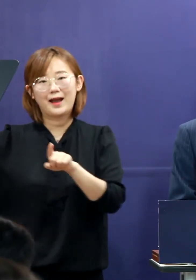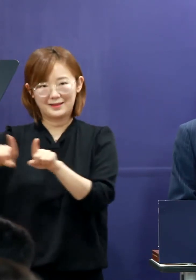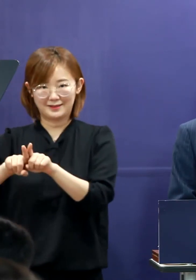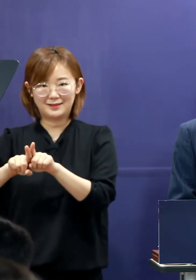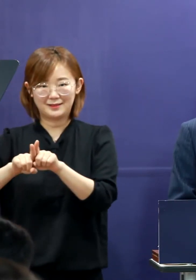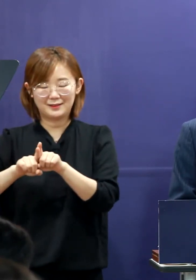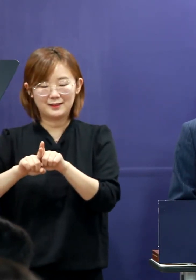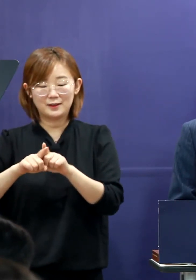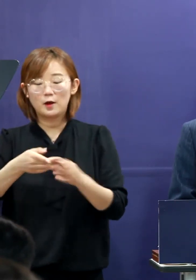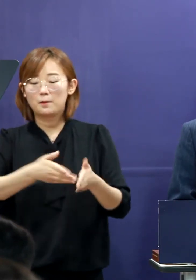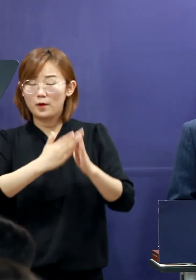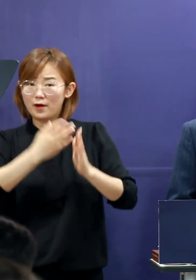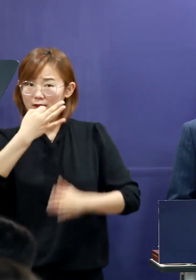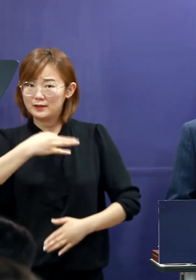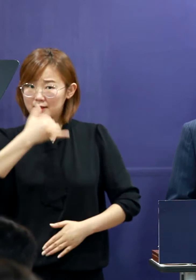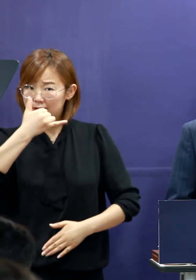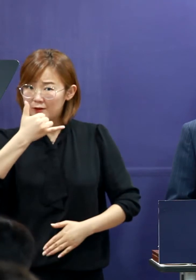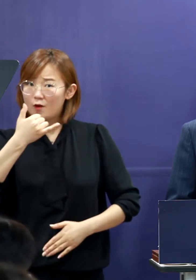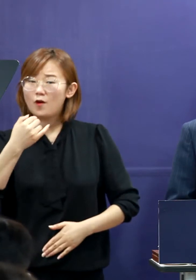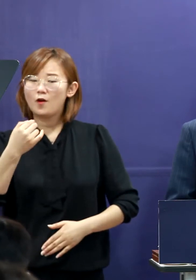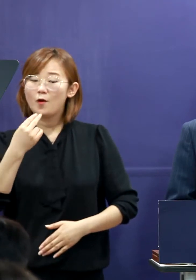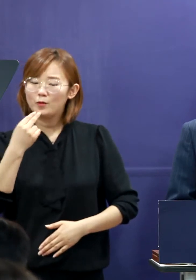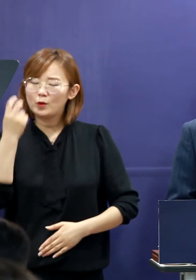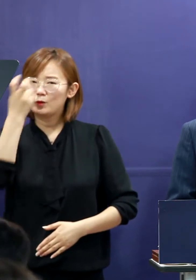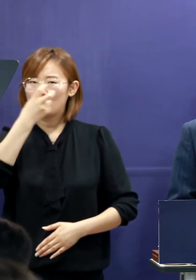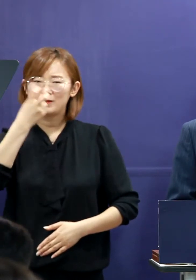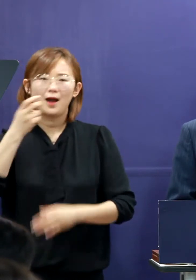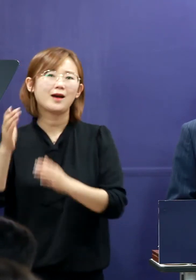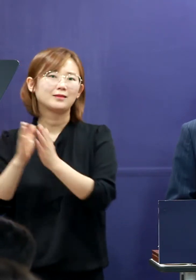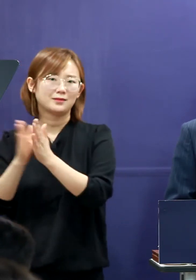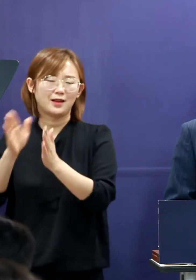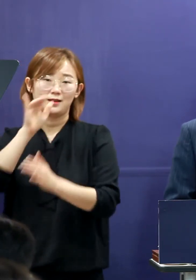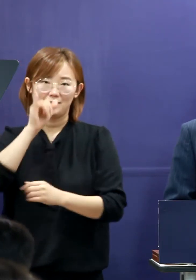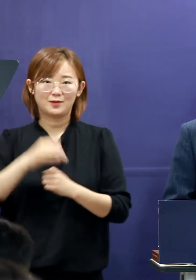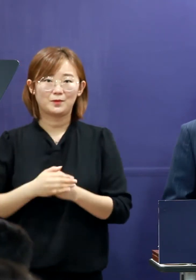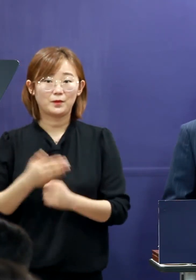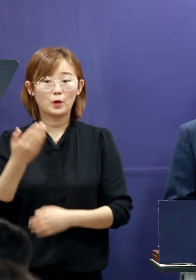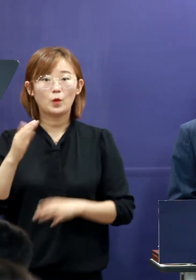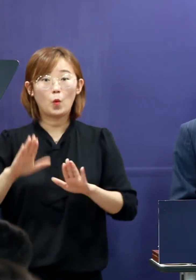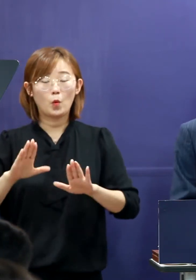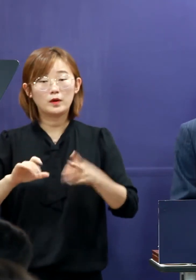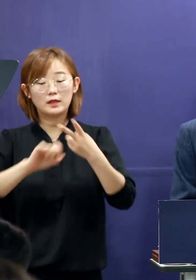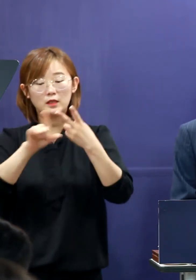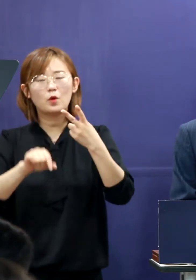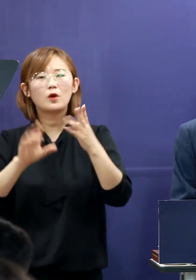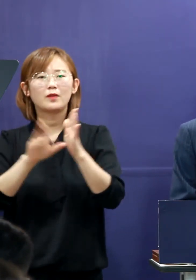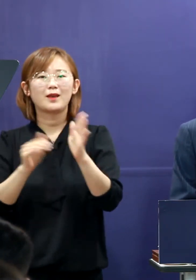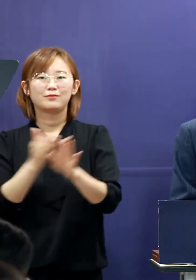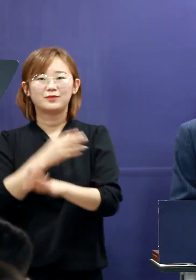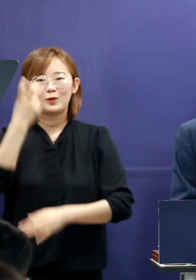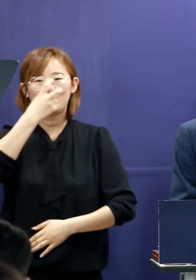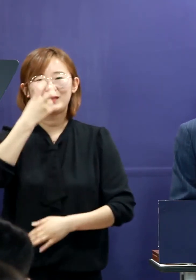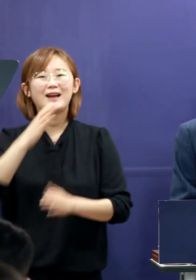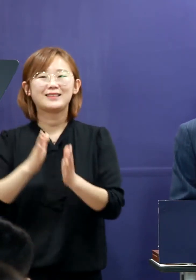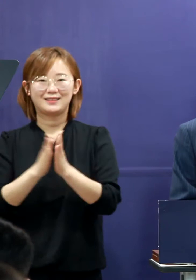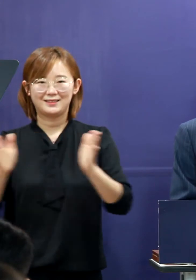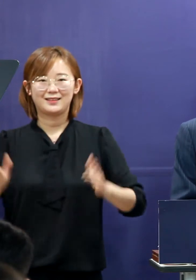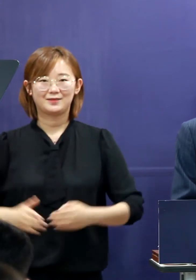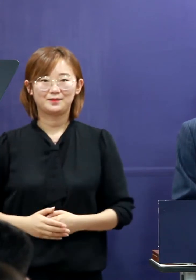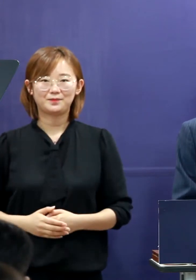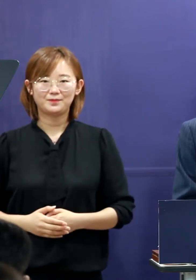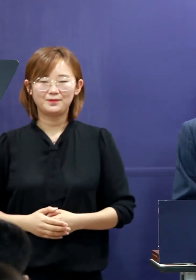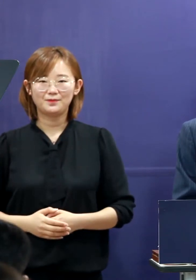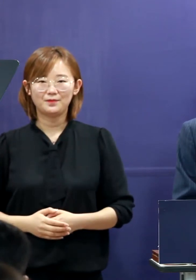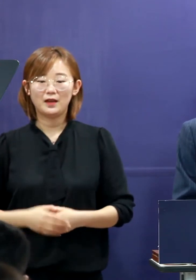했습니다. 금년 2월 달에 타당성 조사에 착수를 했고, 교통량이라든지 사업비 산정